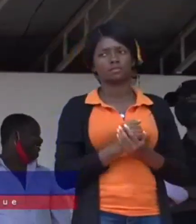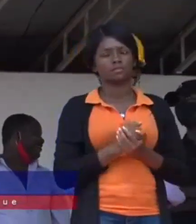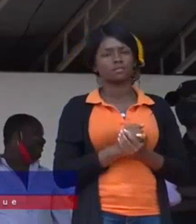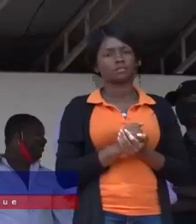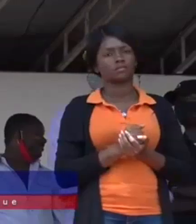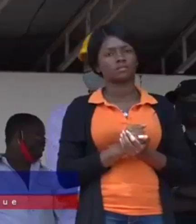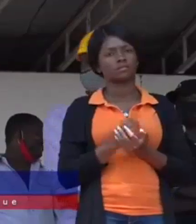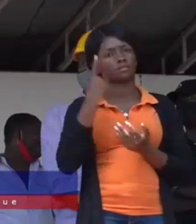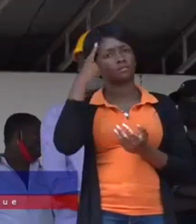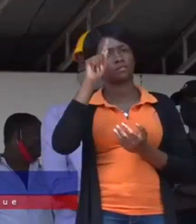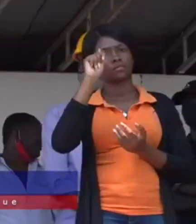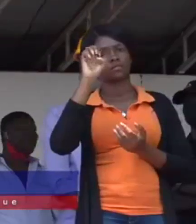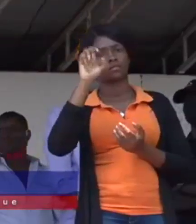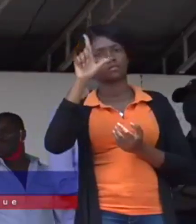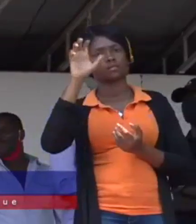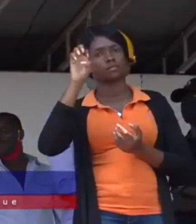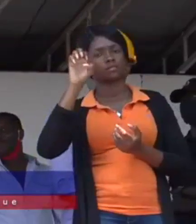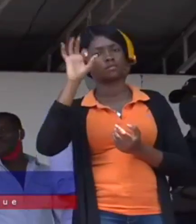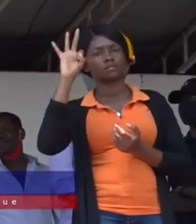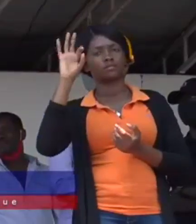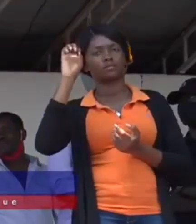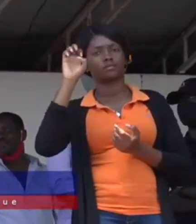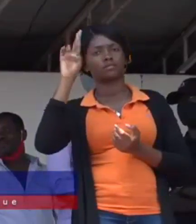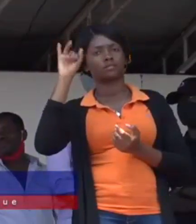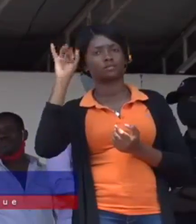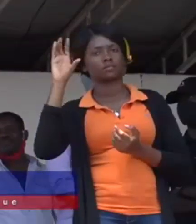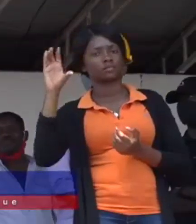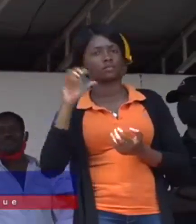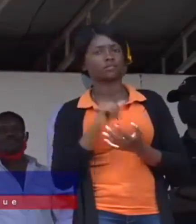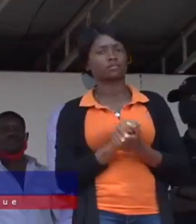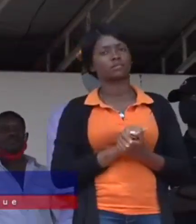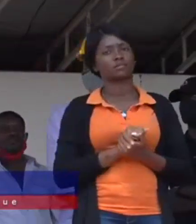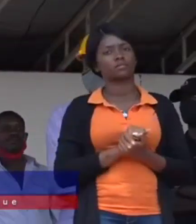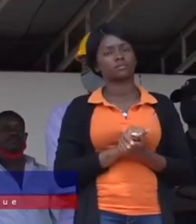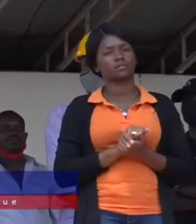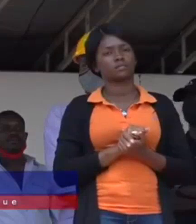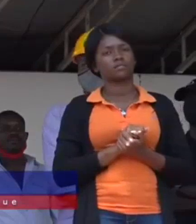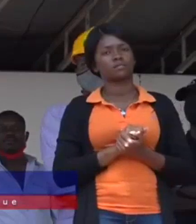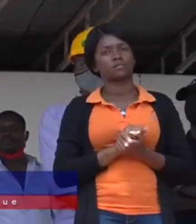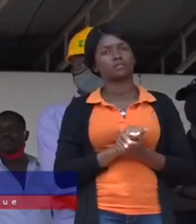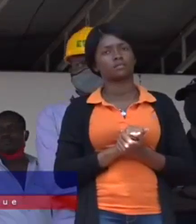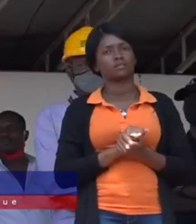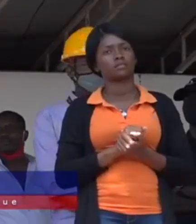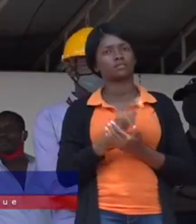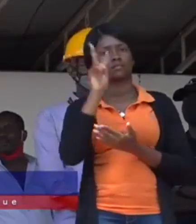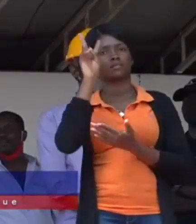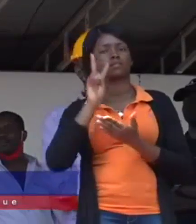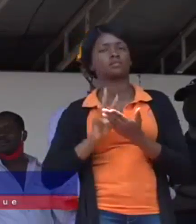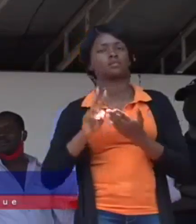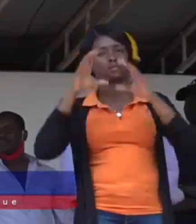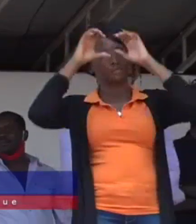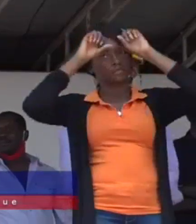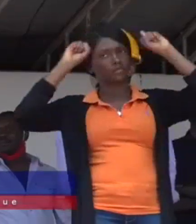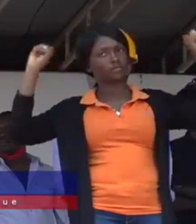pour téléphérique là, magistrat, il faut que je me croie, attendez bien. ou même c'est vice-président